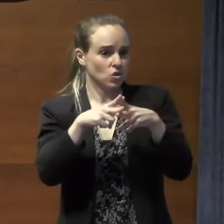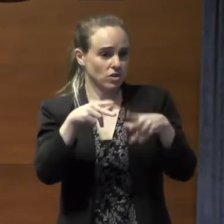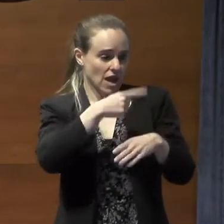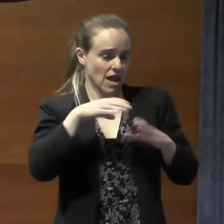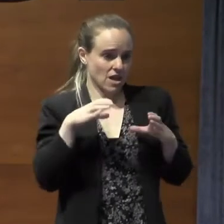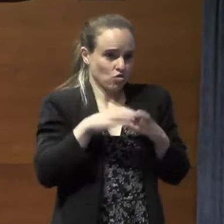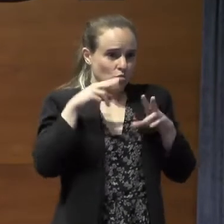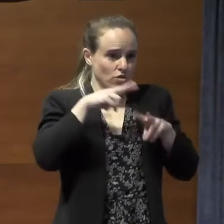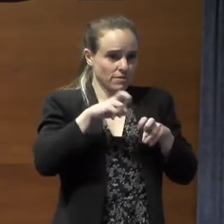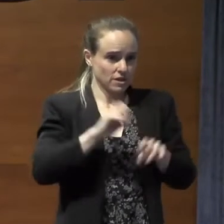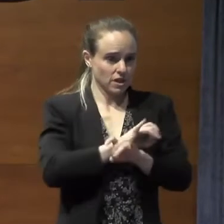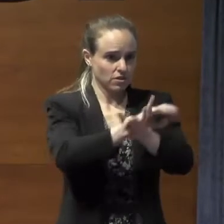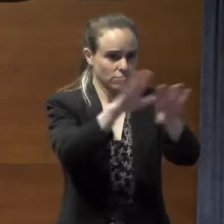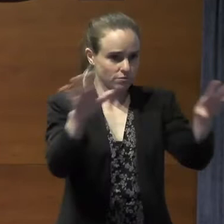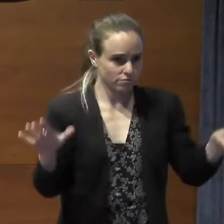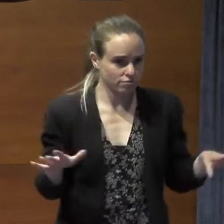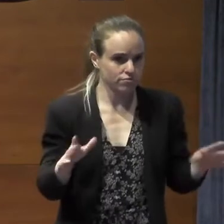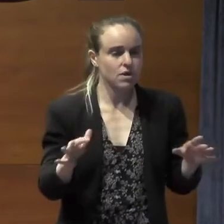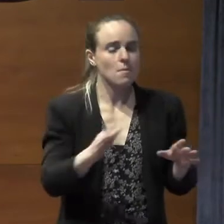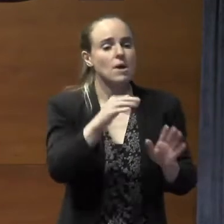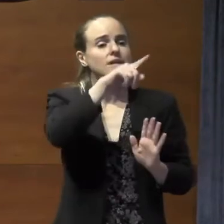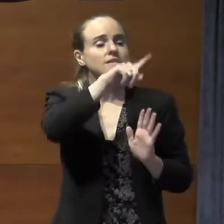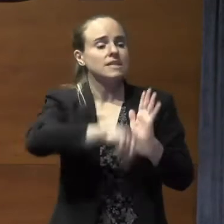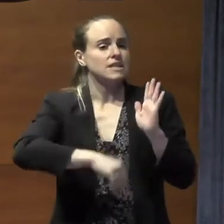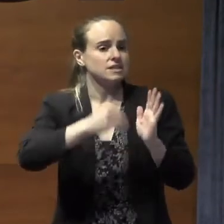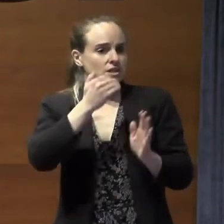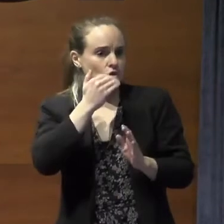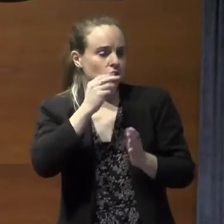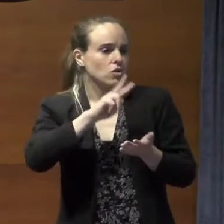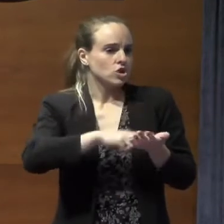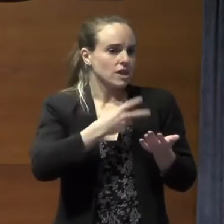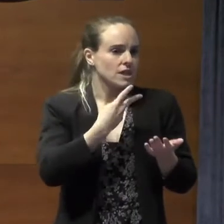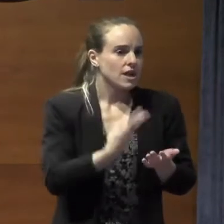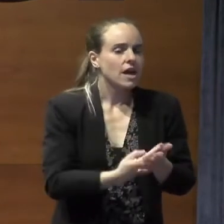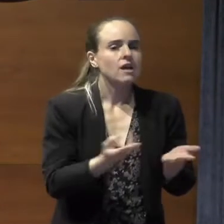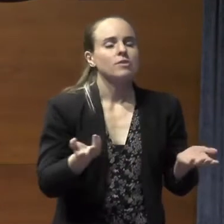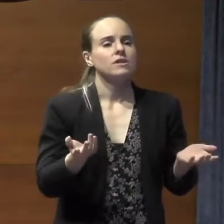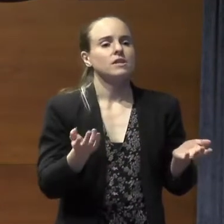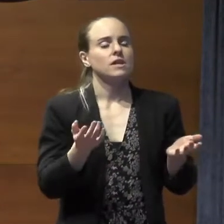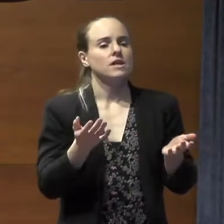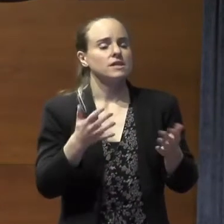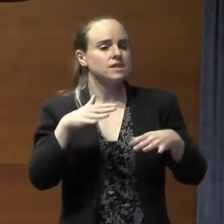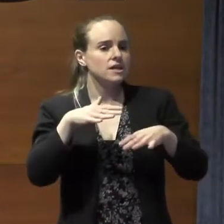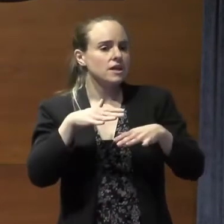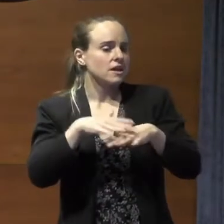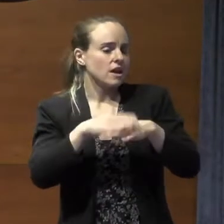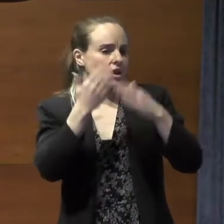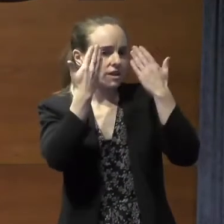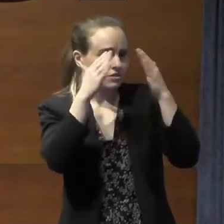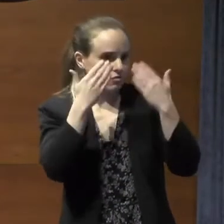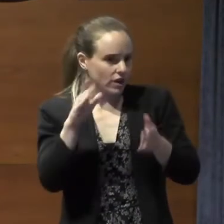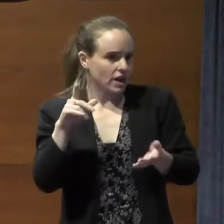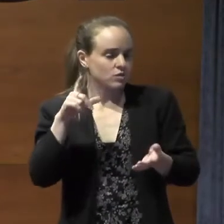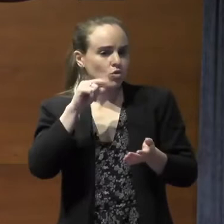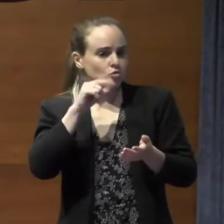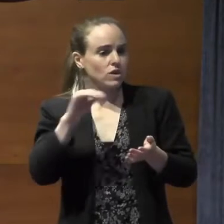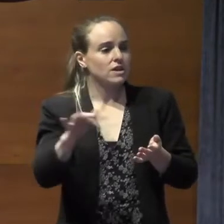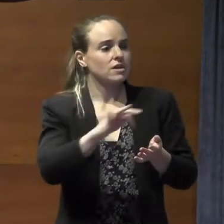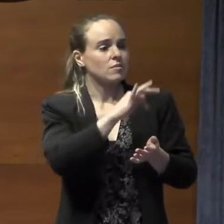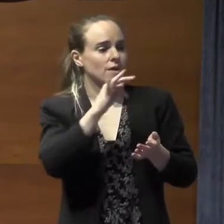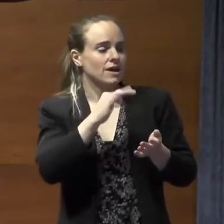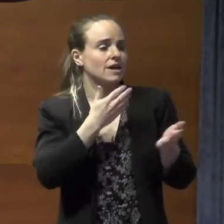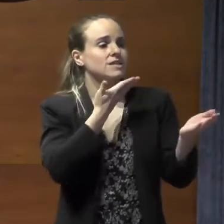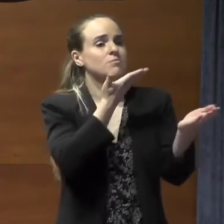en concreto a través de listas de emails de intérpretes, a través de redes sociales y también pidiendo